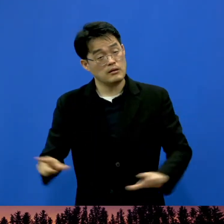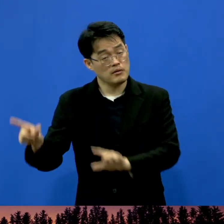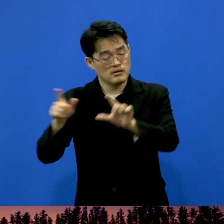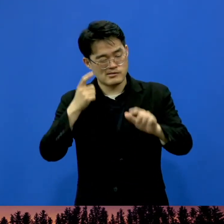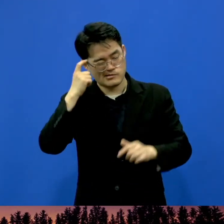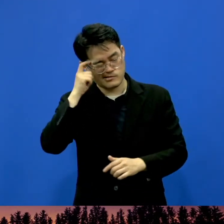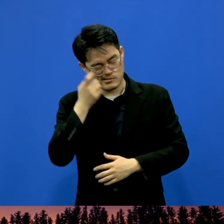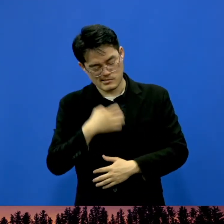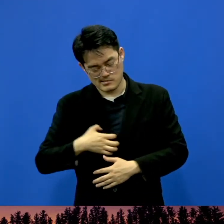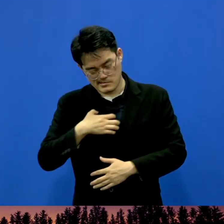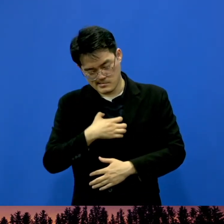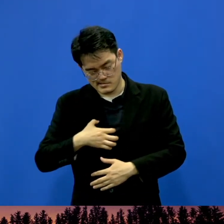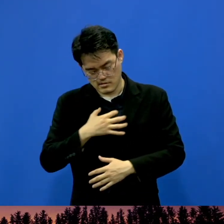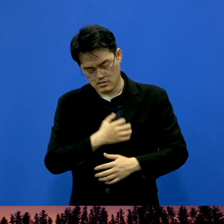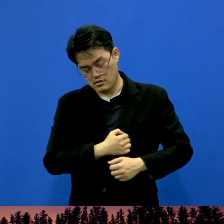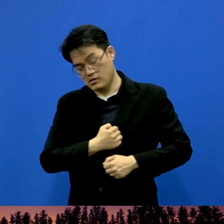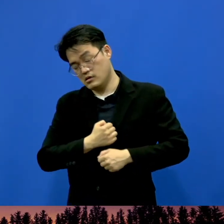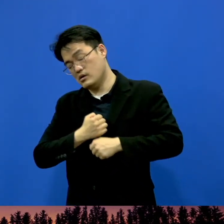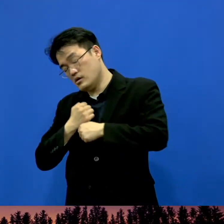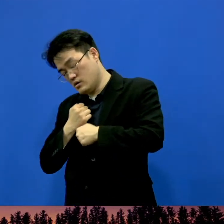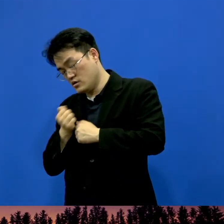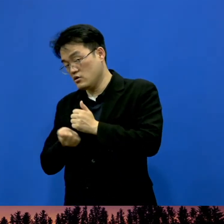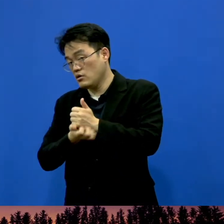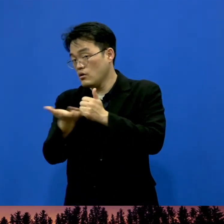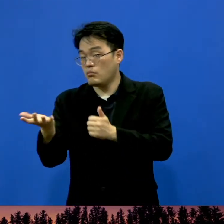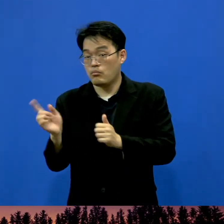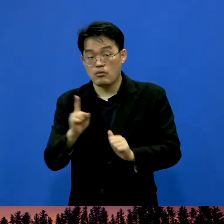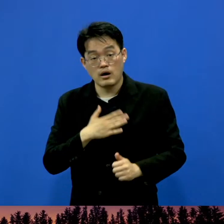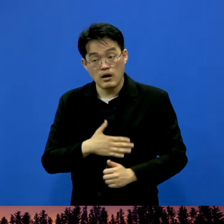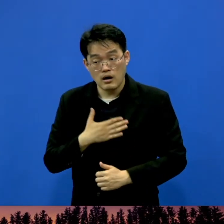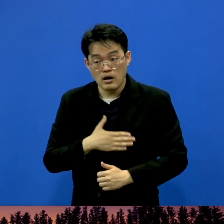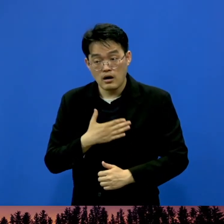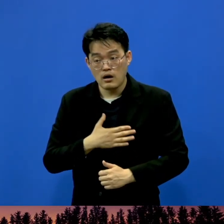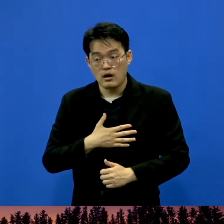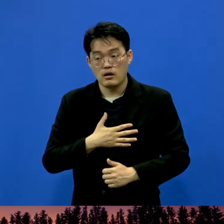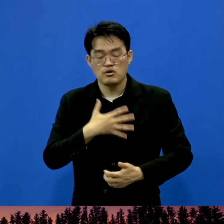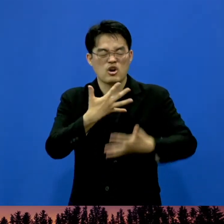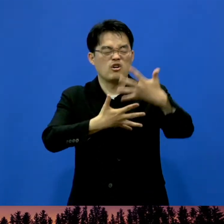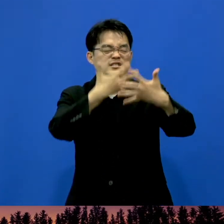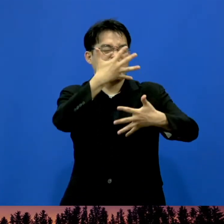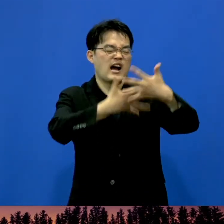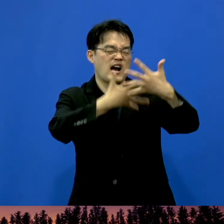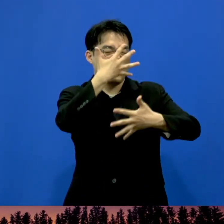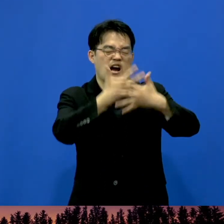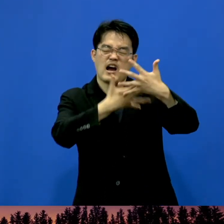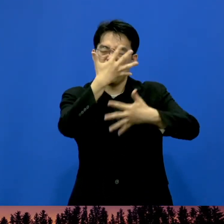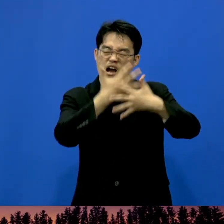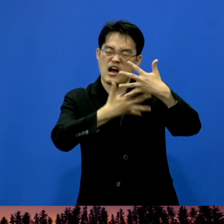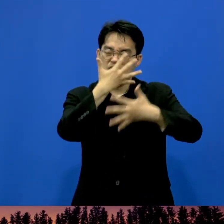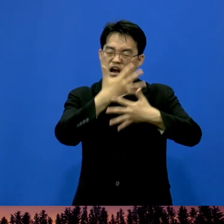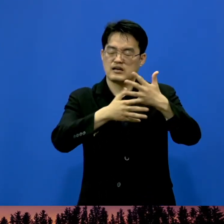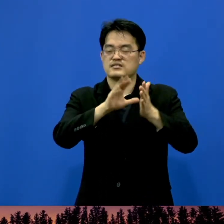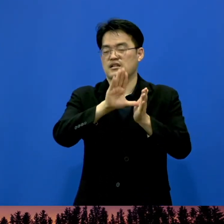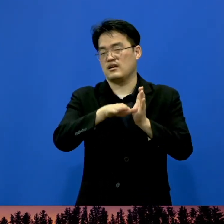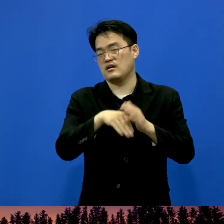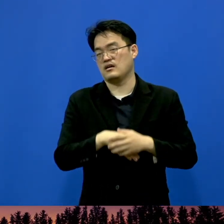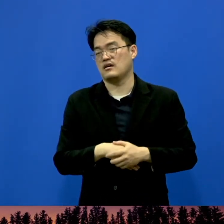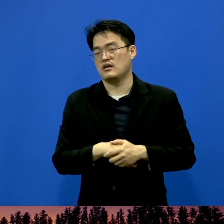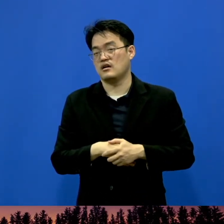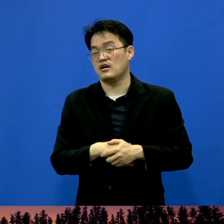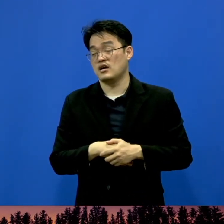여러분 이 생각의 게으름에서 영향을 주는 것 가운데 하나가 뭔지 아세요? 영상시대예요. 영상시대.